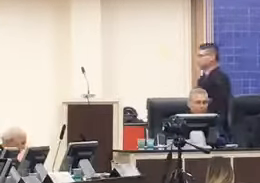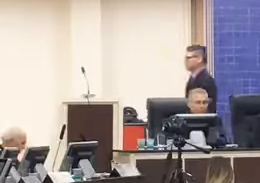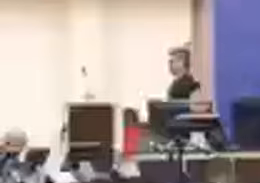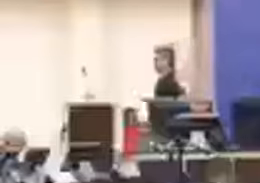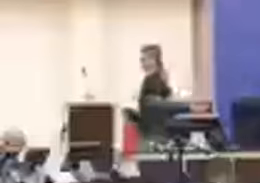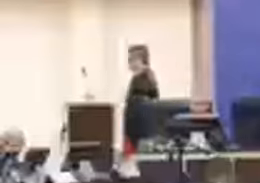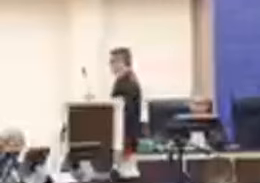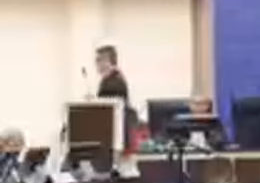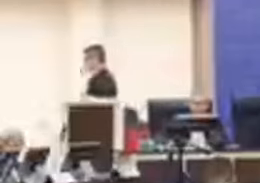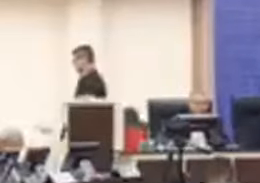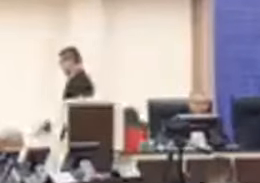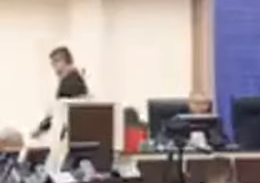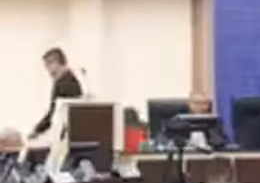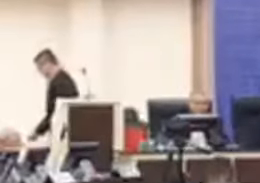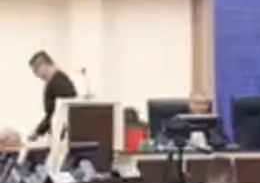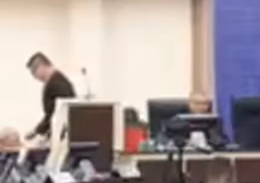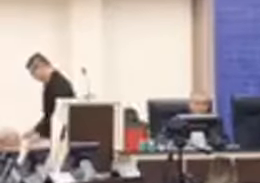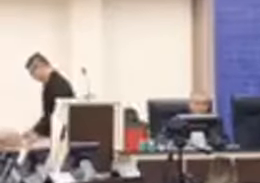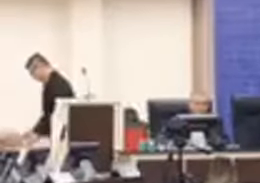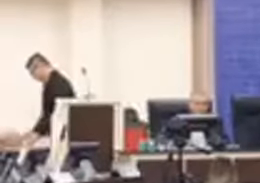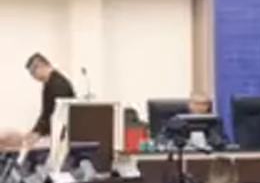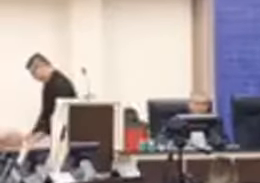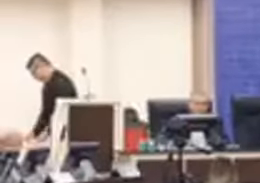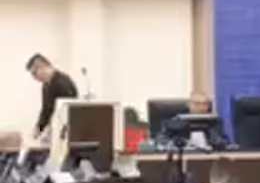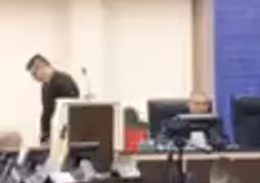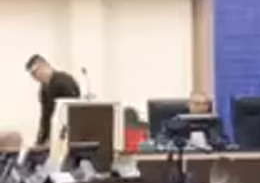PL protocolado sobre o número